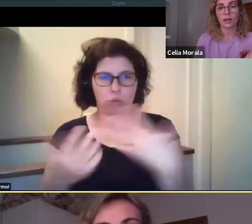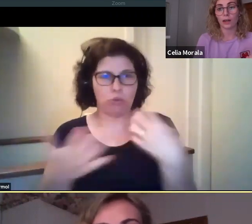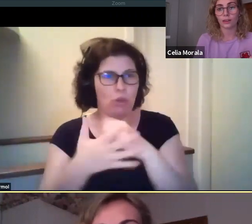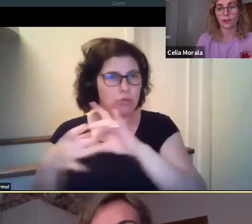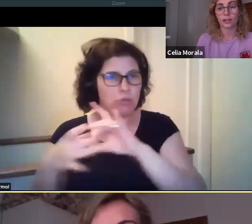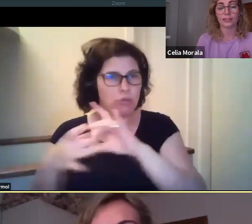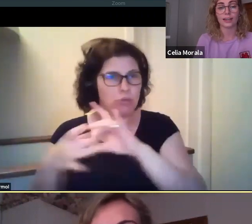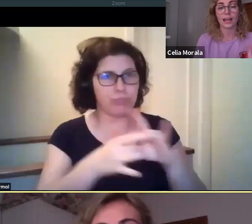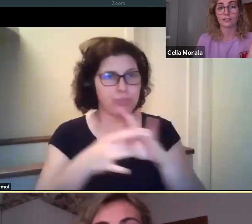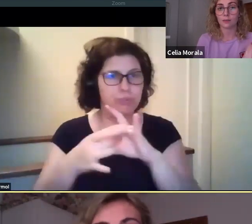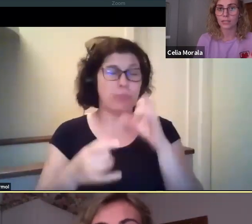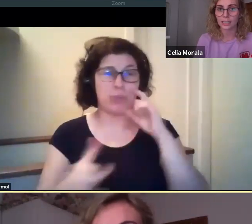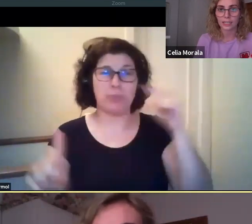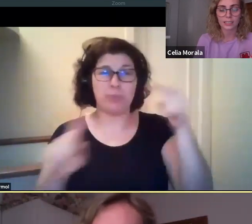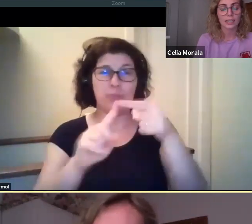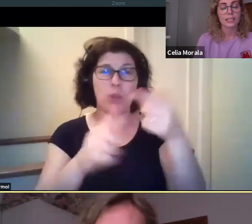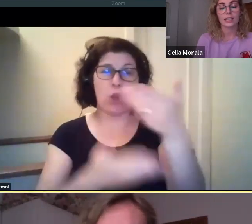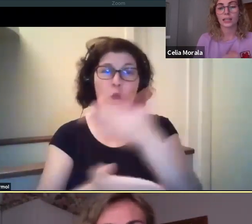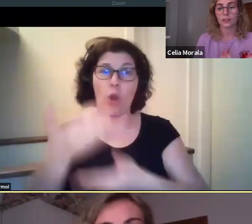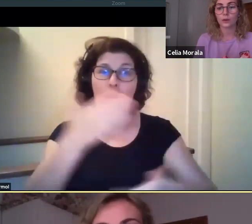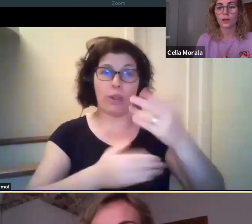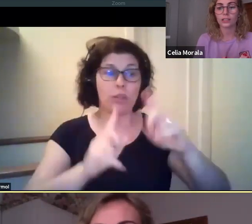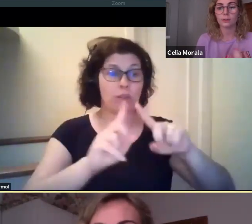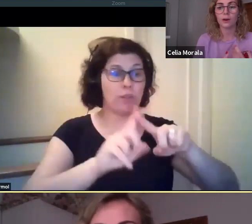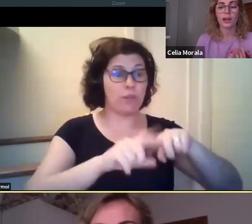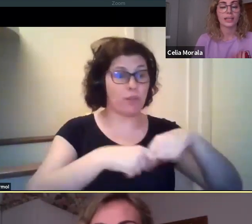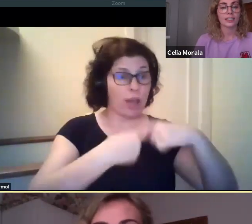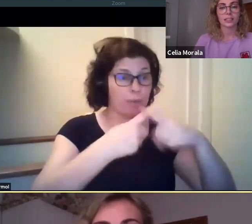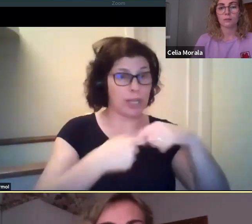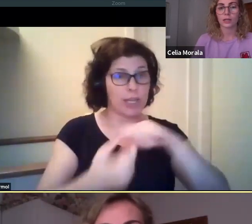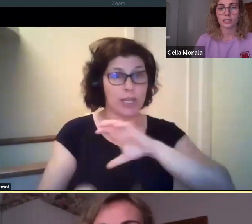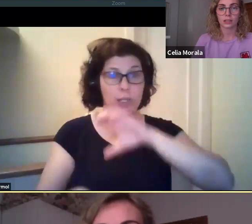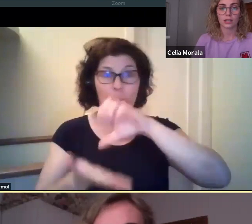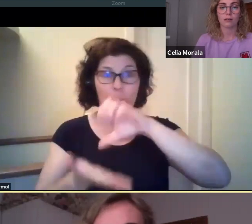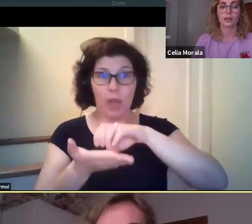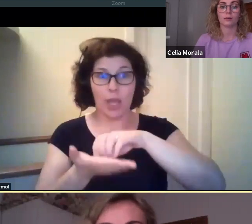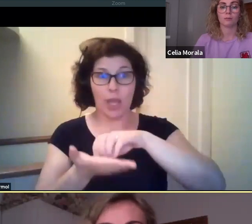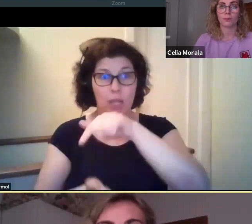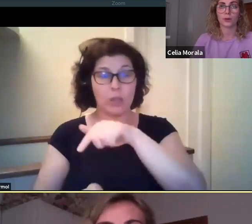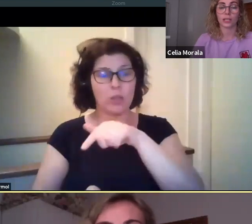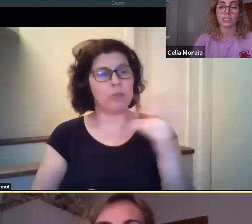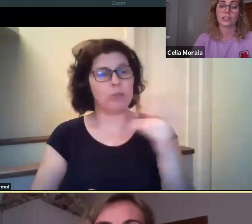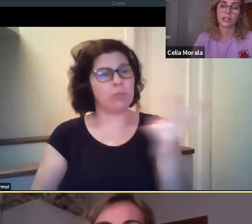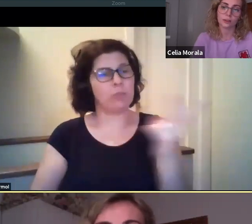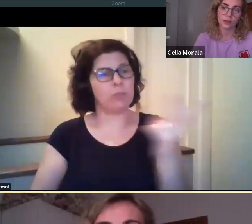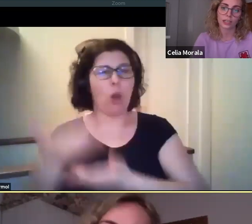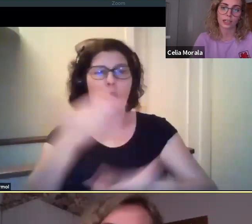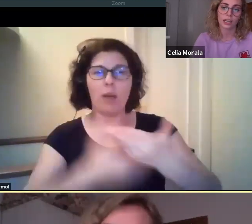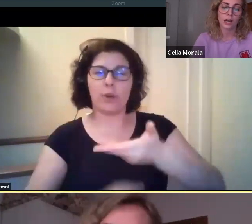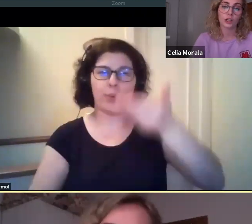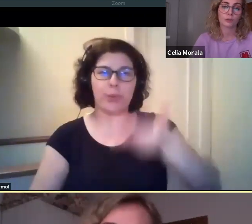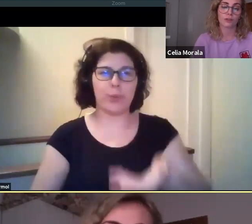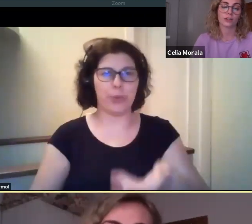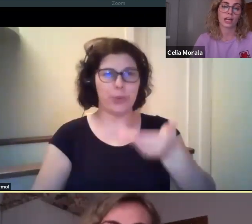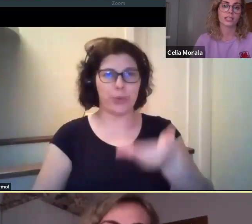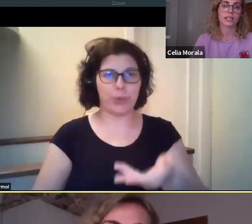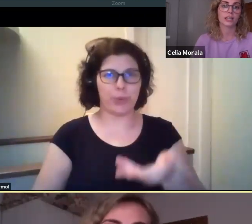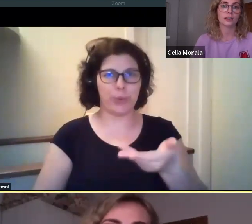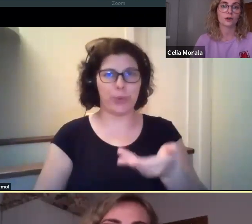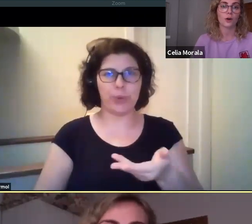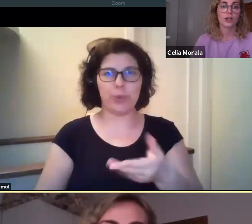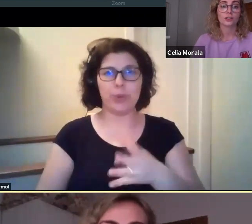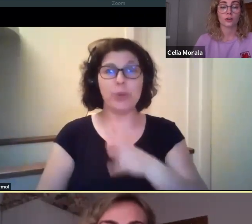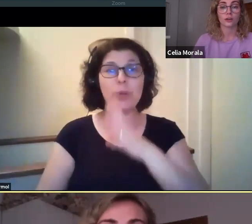la colaboración entre las familias y el centro educativo es imprescindible, porque es cierto que los profesionales